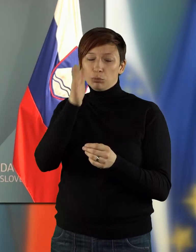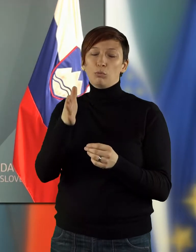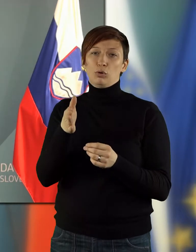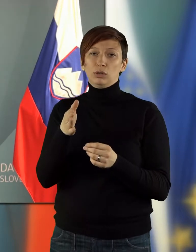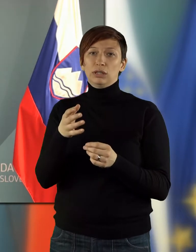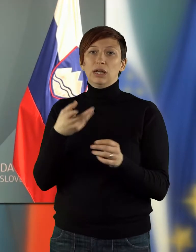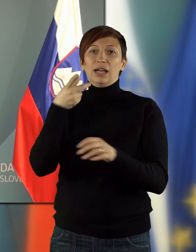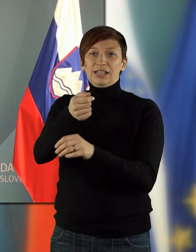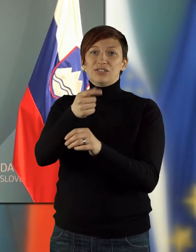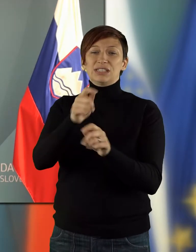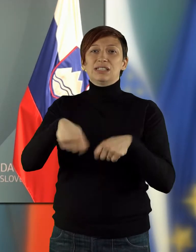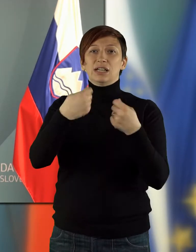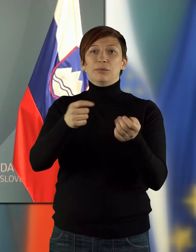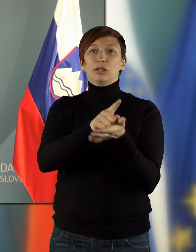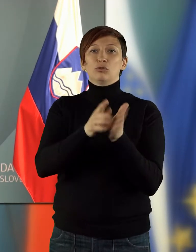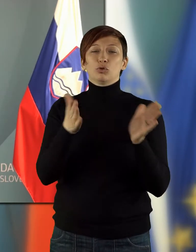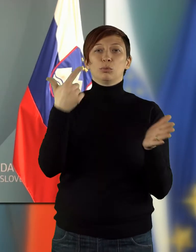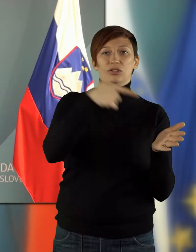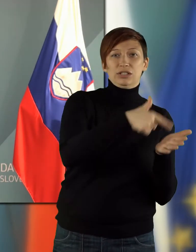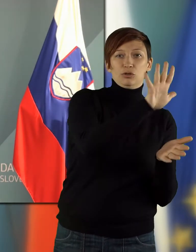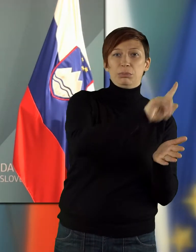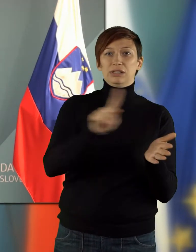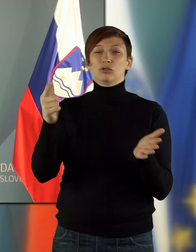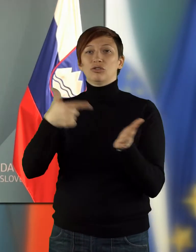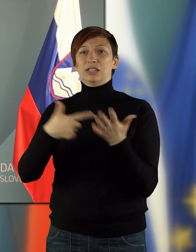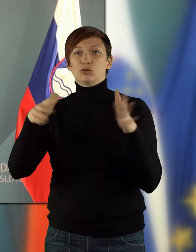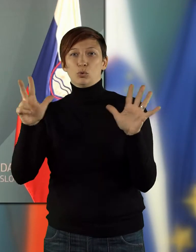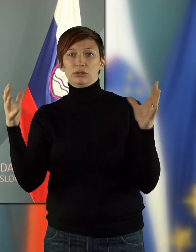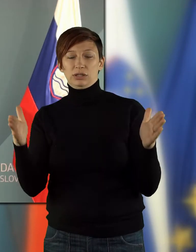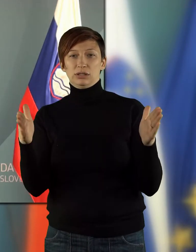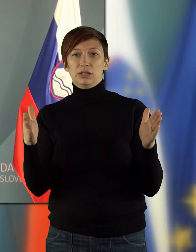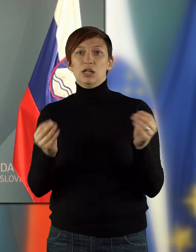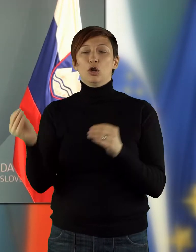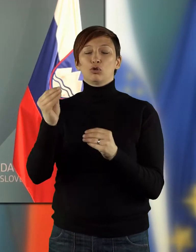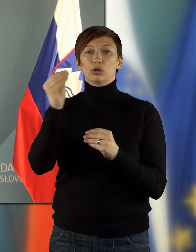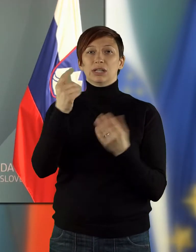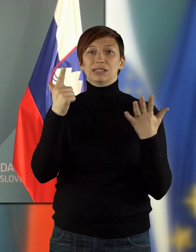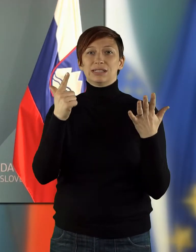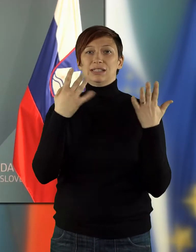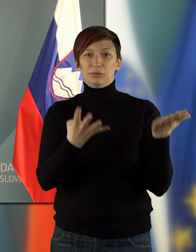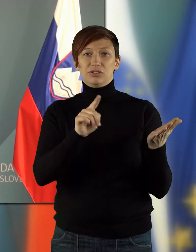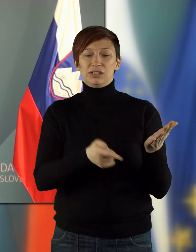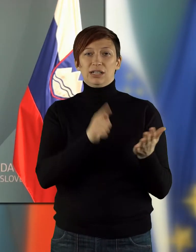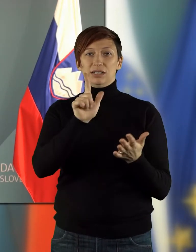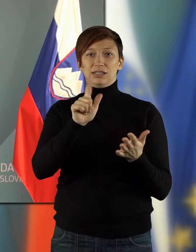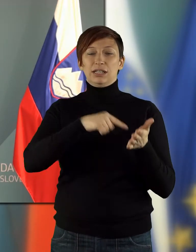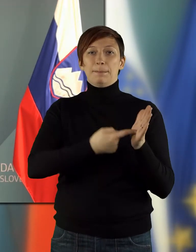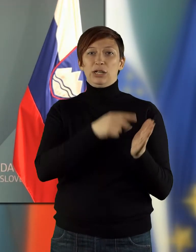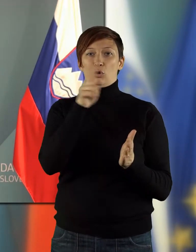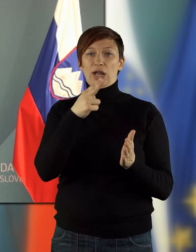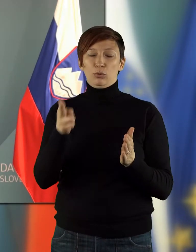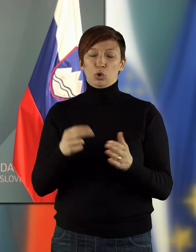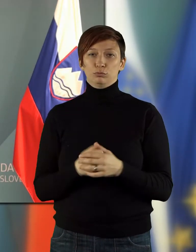skupaj oziroma bomo investicijam namenili v obdobju 2015-2018 dodatnih